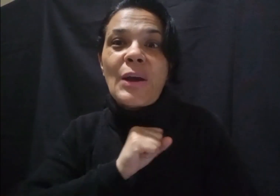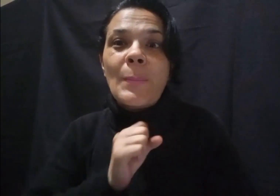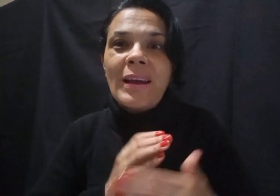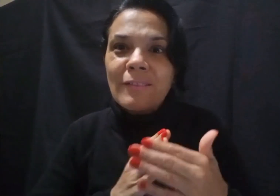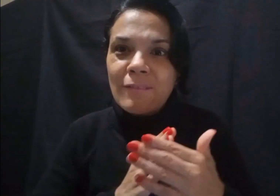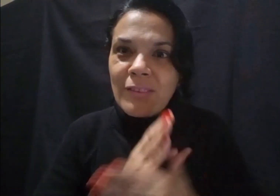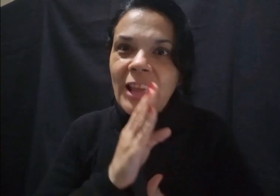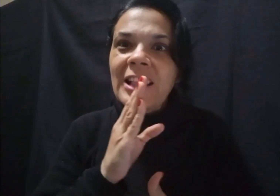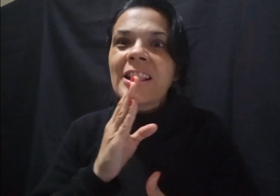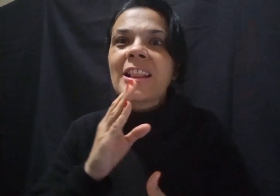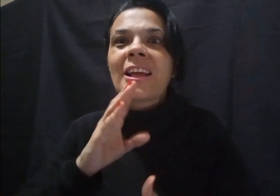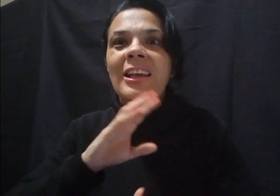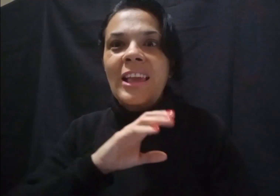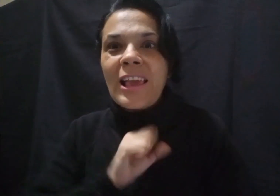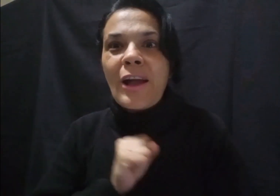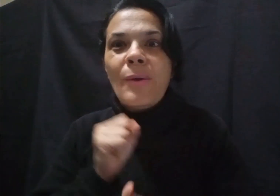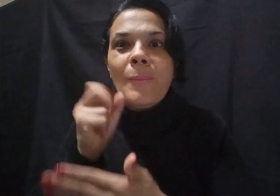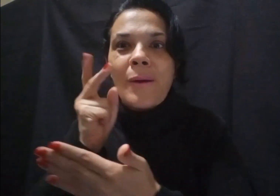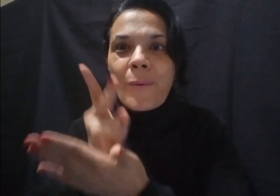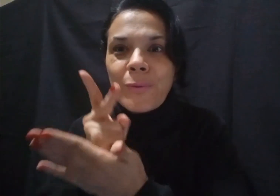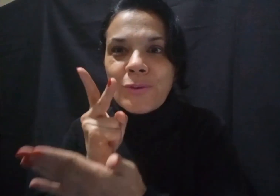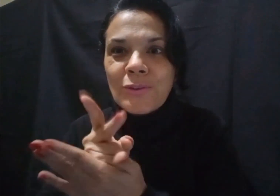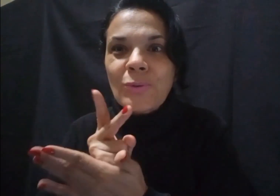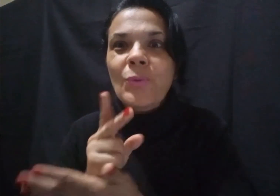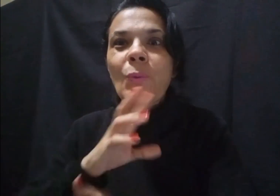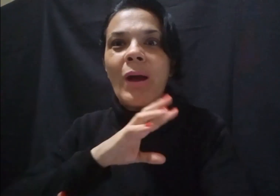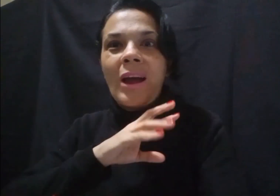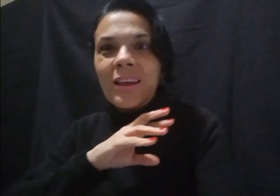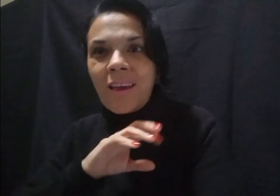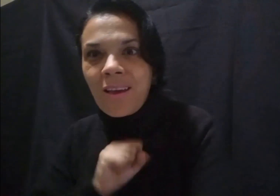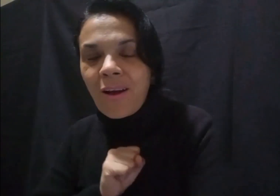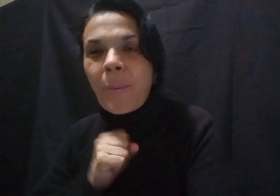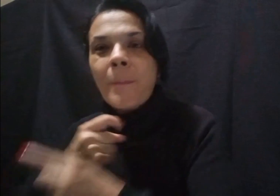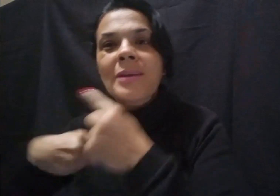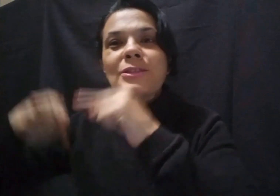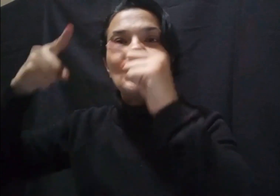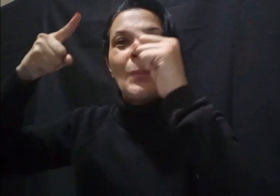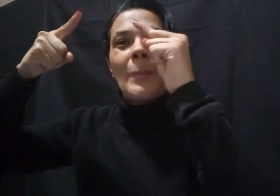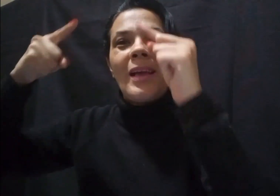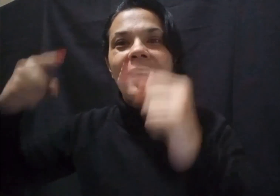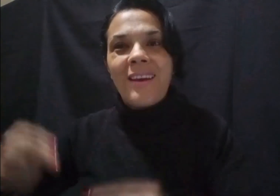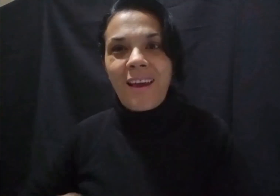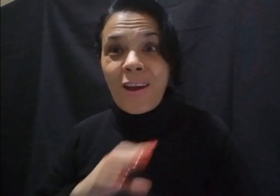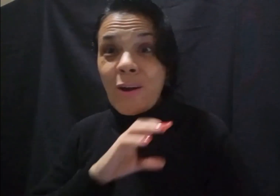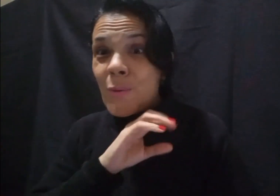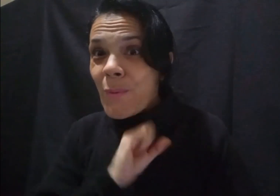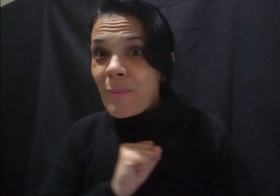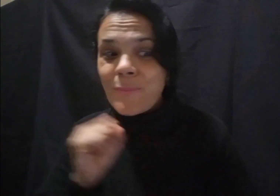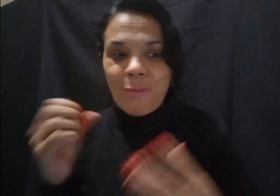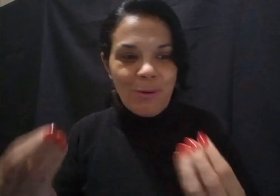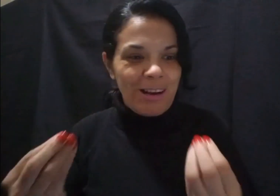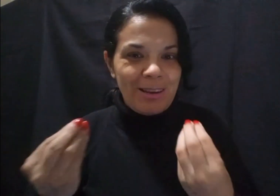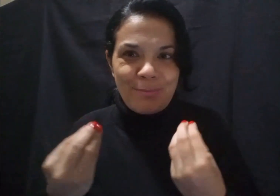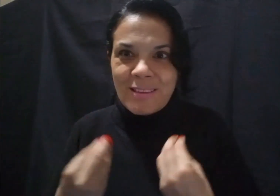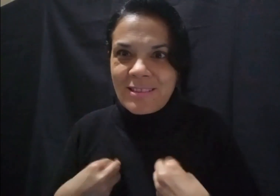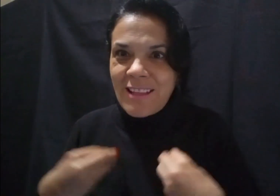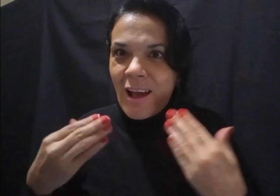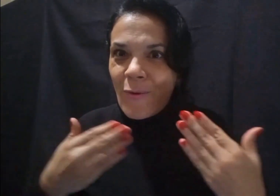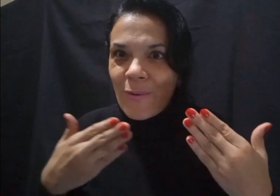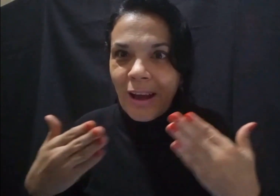ama, persevera. Quem ama, supera. O amor nos dá sentido,